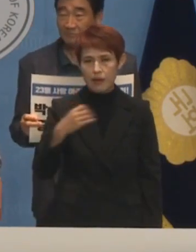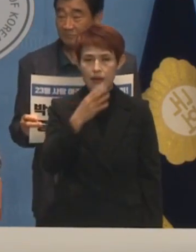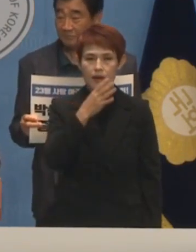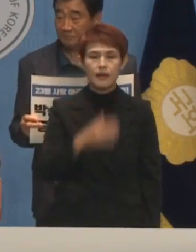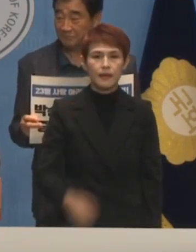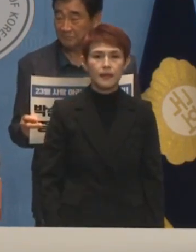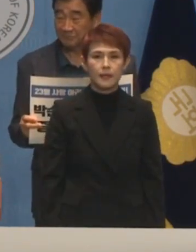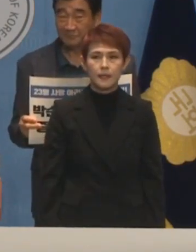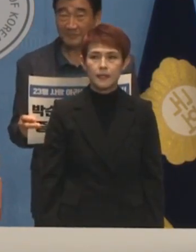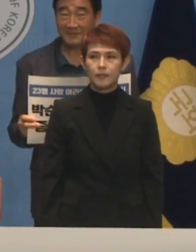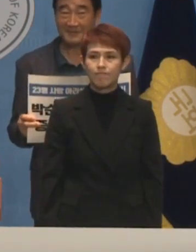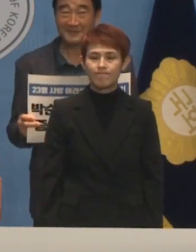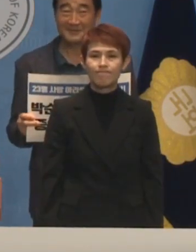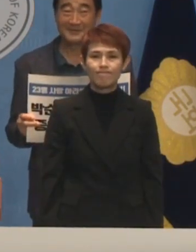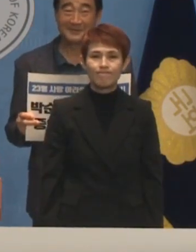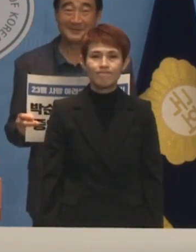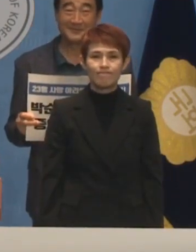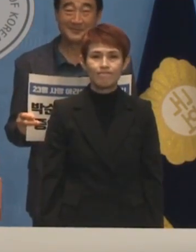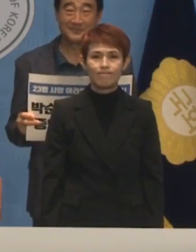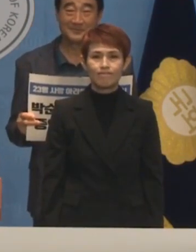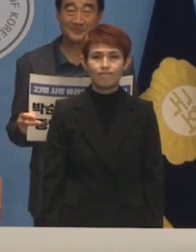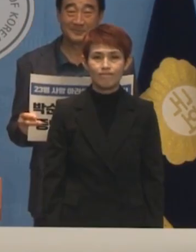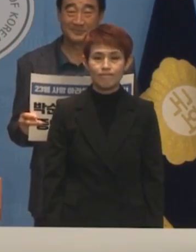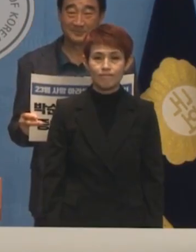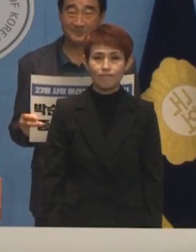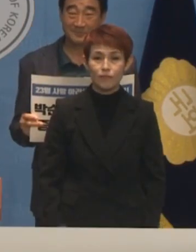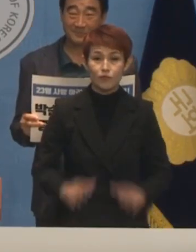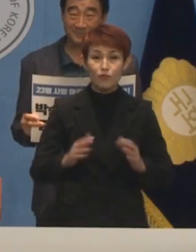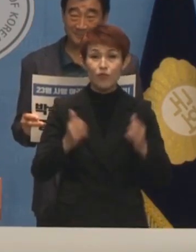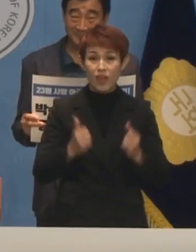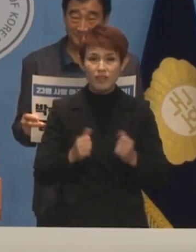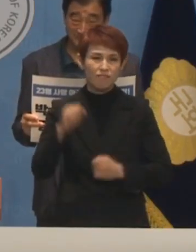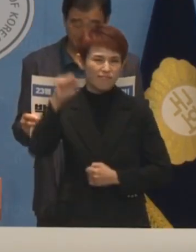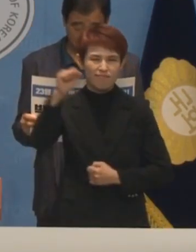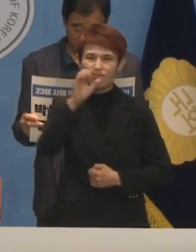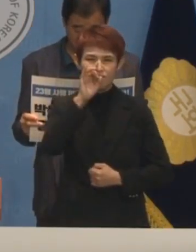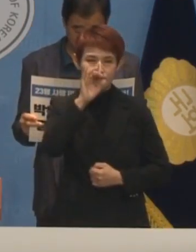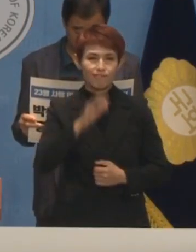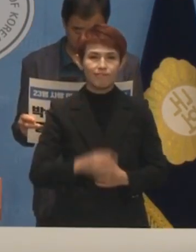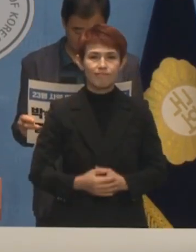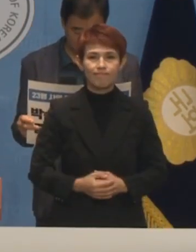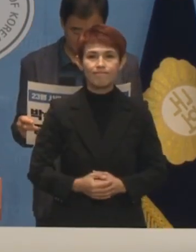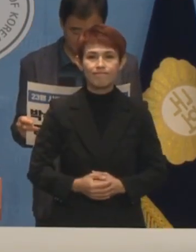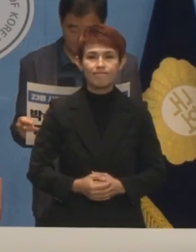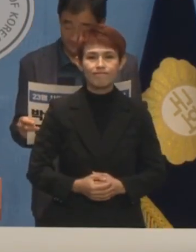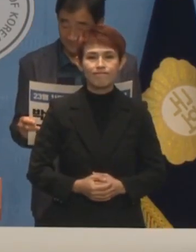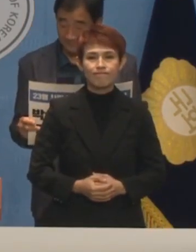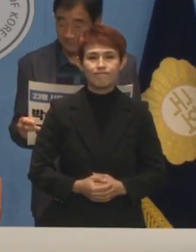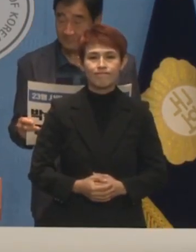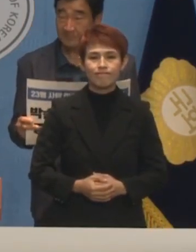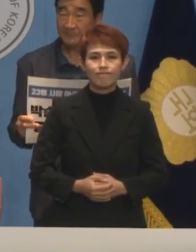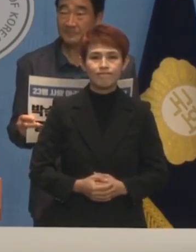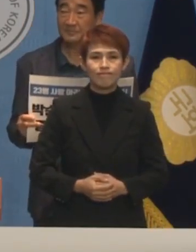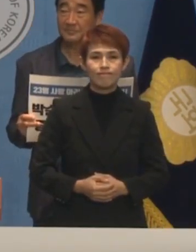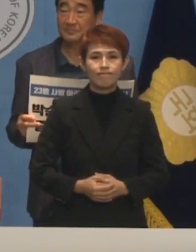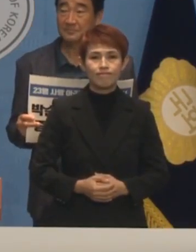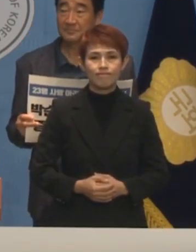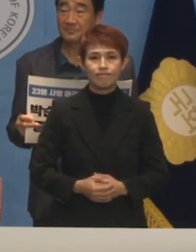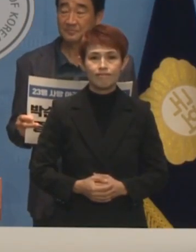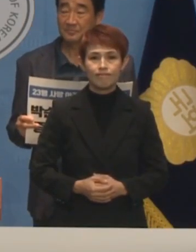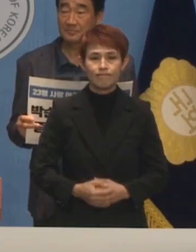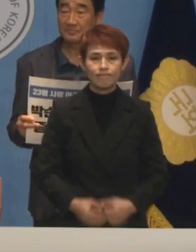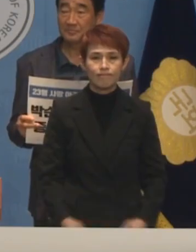예, 구호는 안 외치겠습니다. 국회니까요. 제가 잘못 알고 있었습니다. 그러면